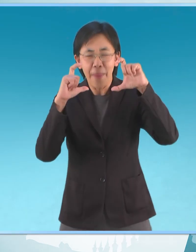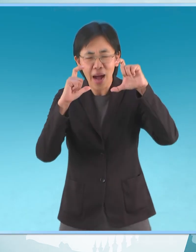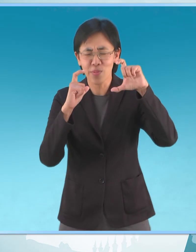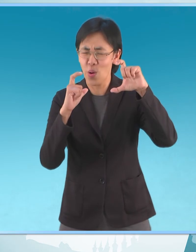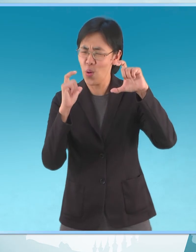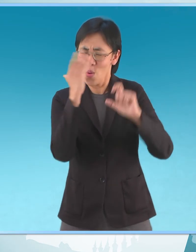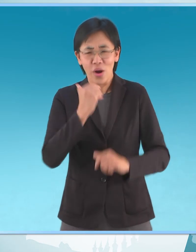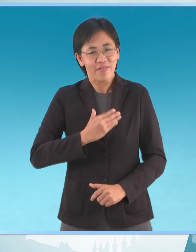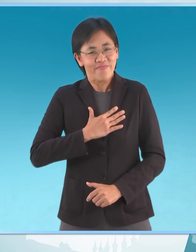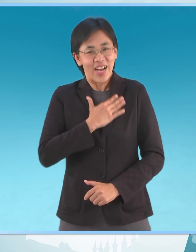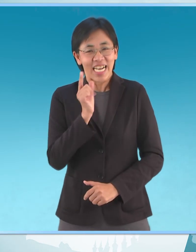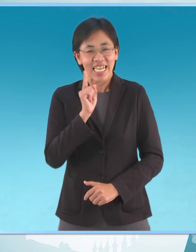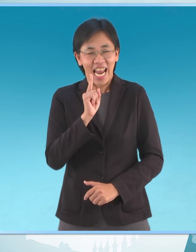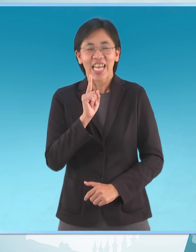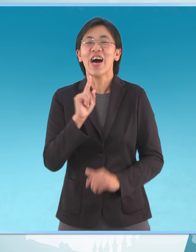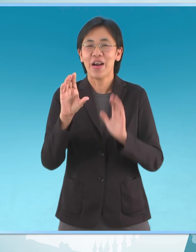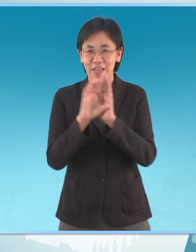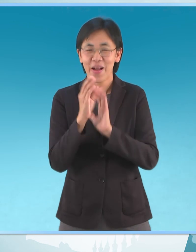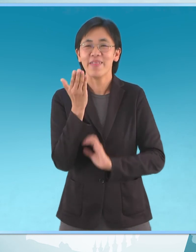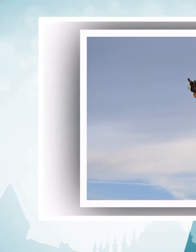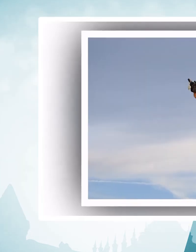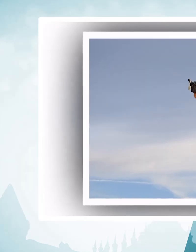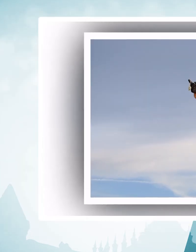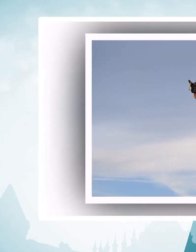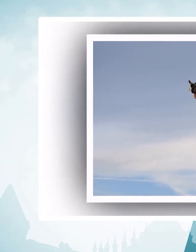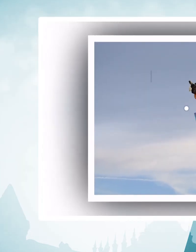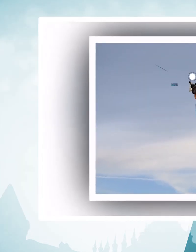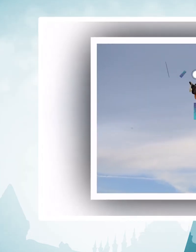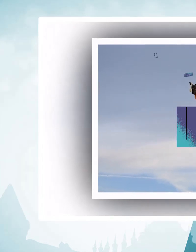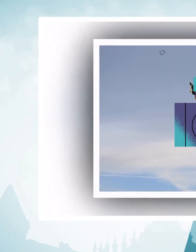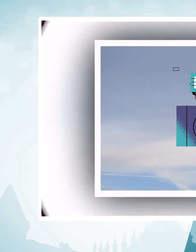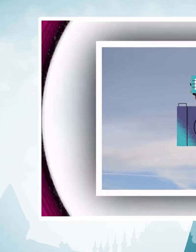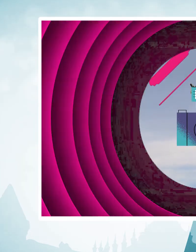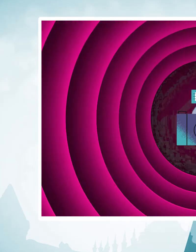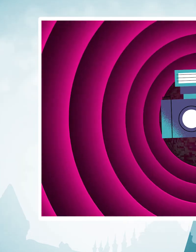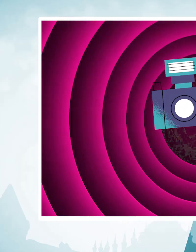ส่วนภาพประทับใจของผมในวันนี้ก็คือภาพนี้นี่แหละครับ